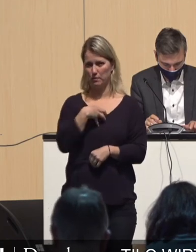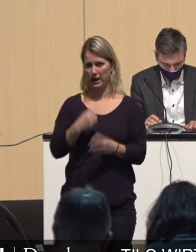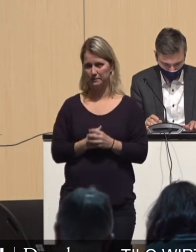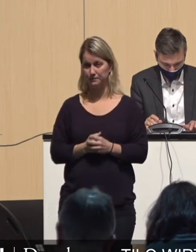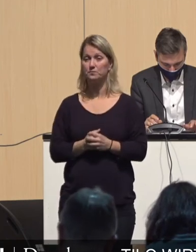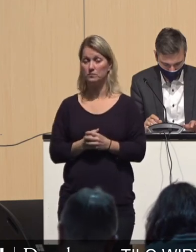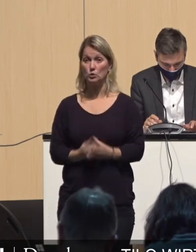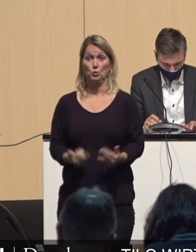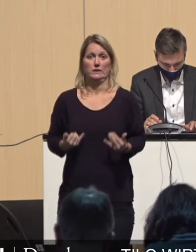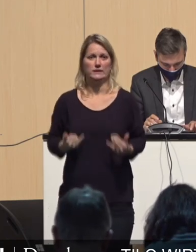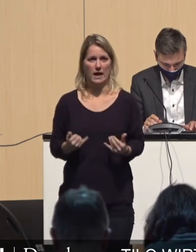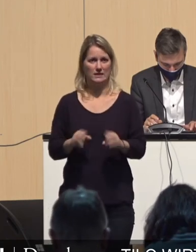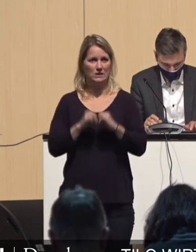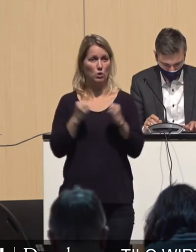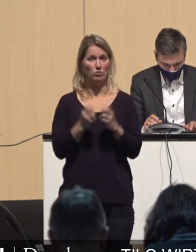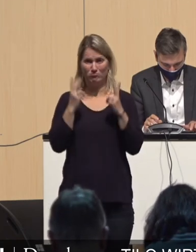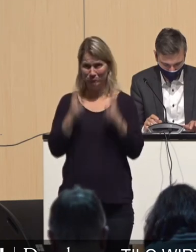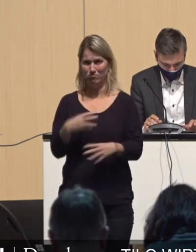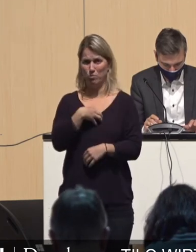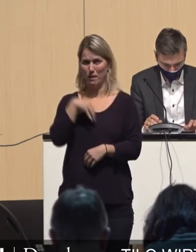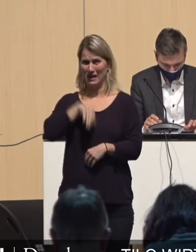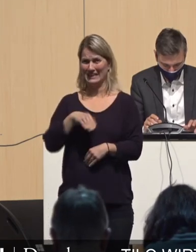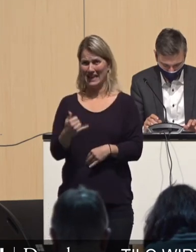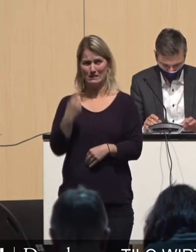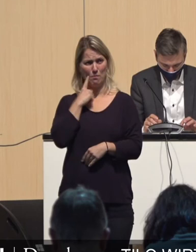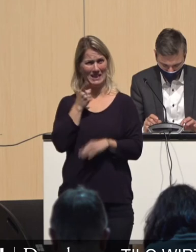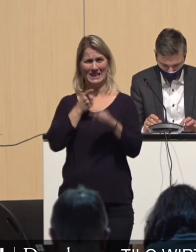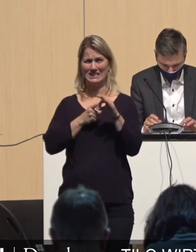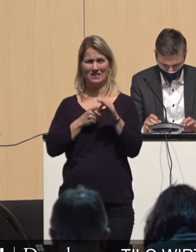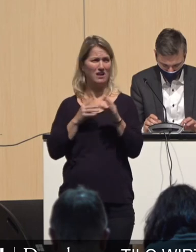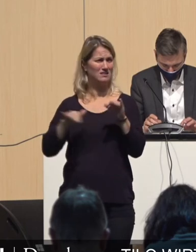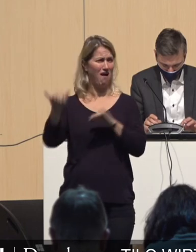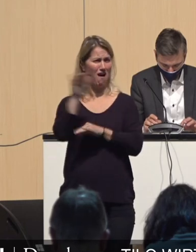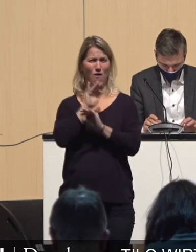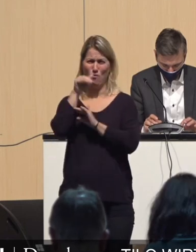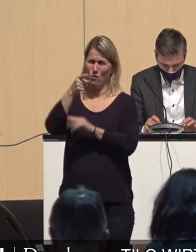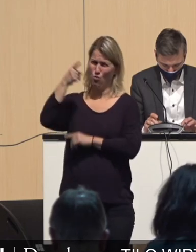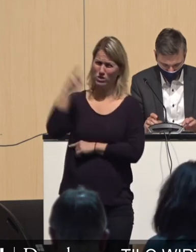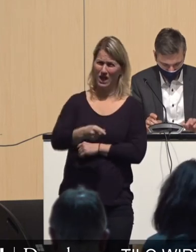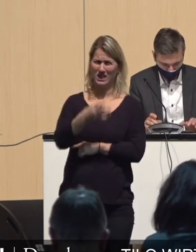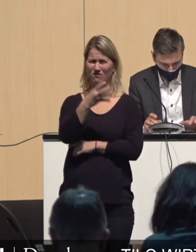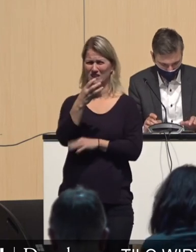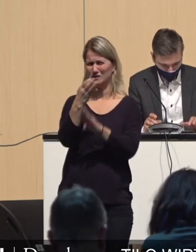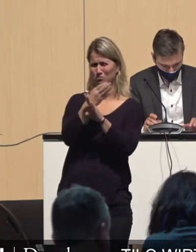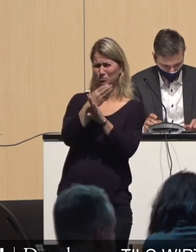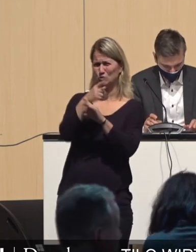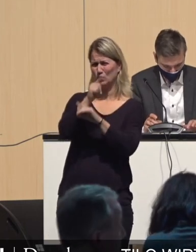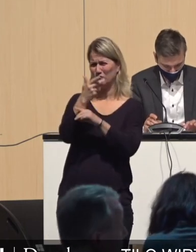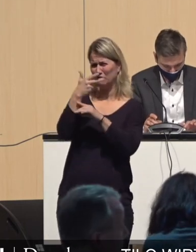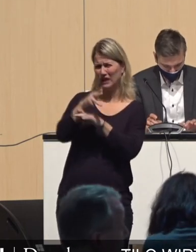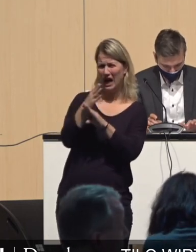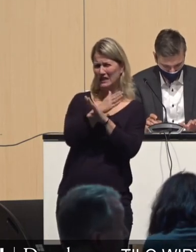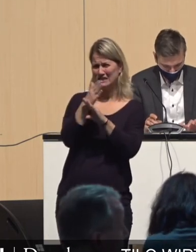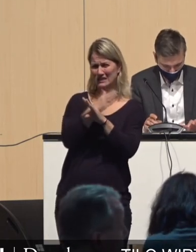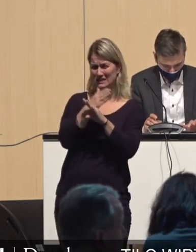und Herren, jetzt sind wir in der Situation der Probleme. Wir haben eine Inzidenz von jenseits von 140, 135, 130 Fällen